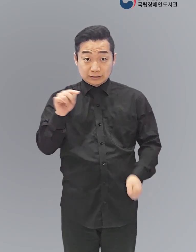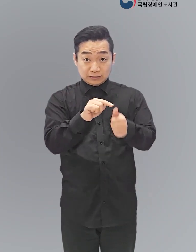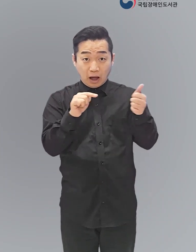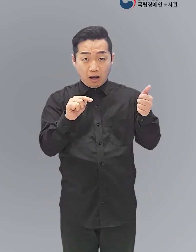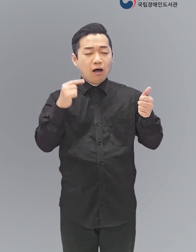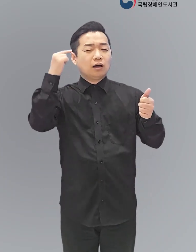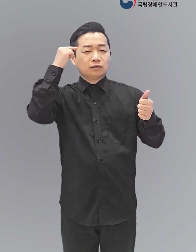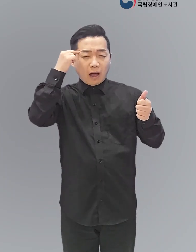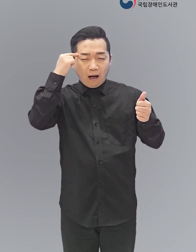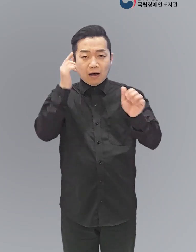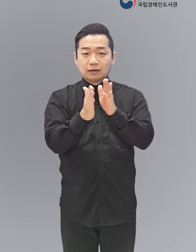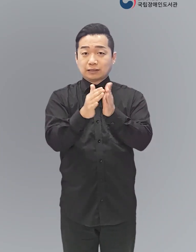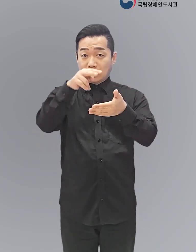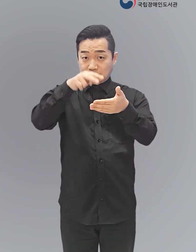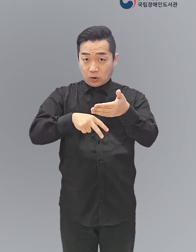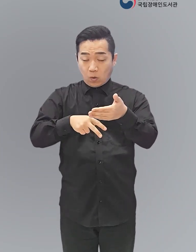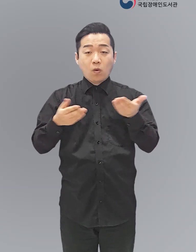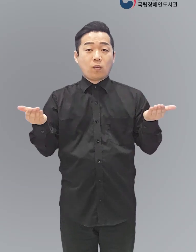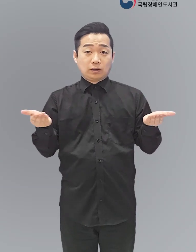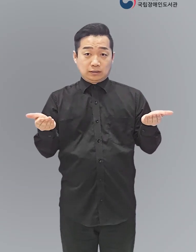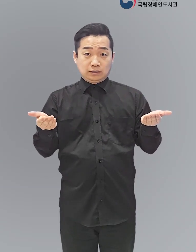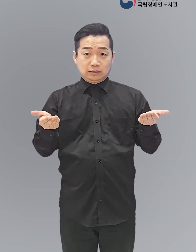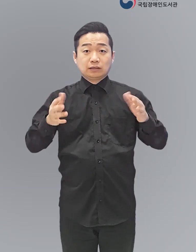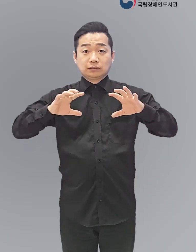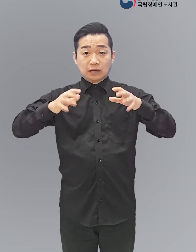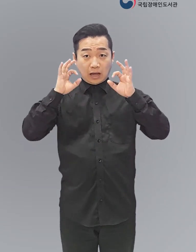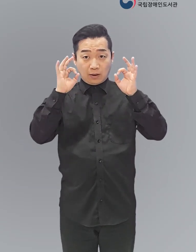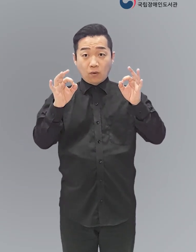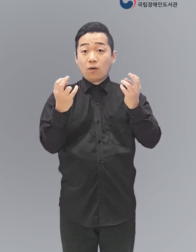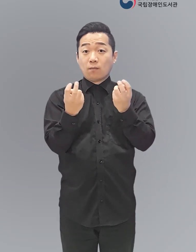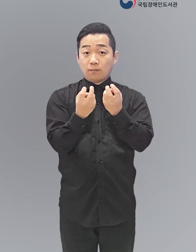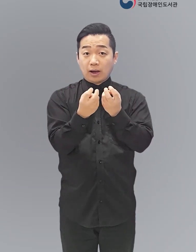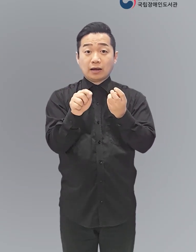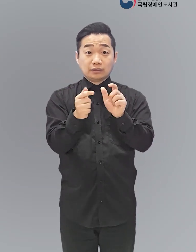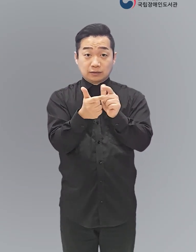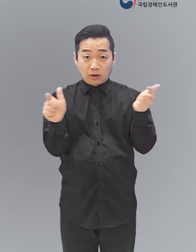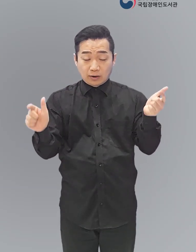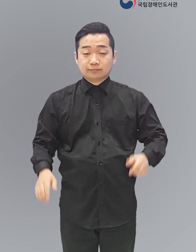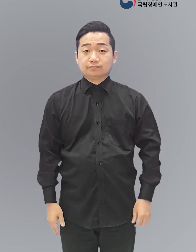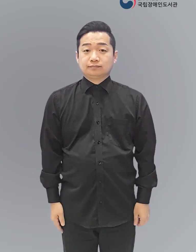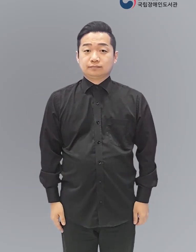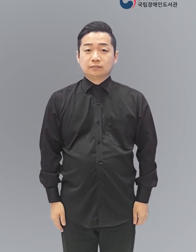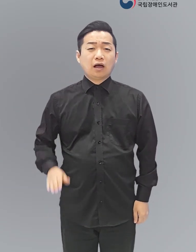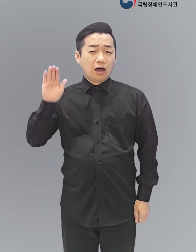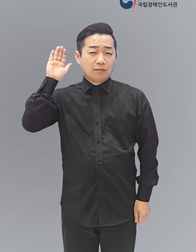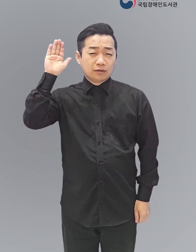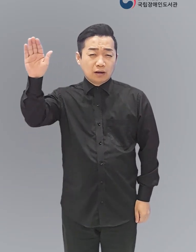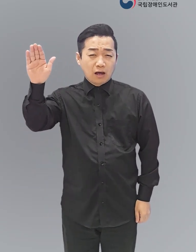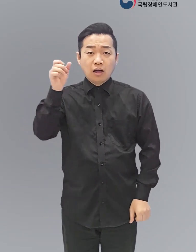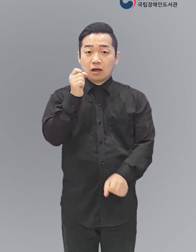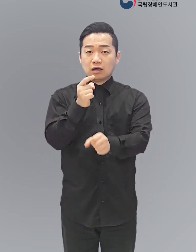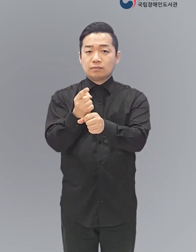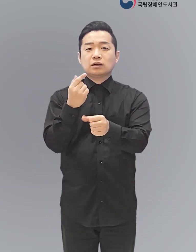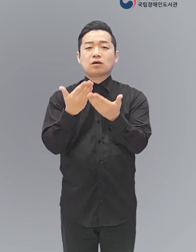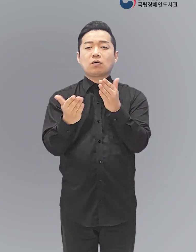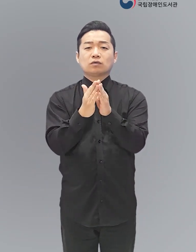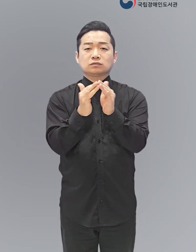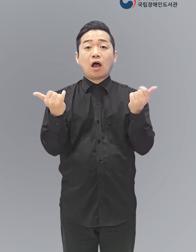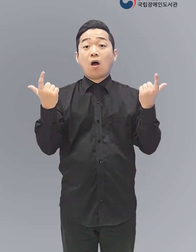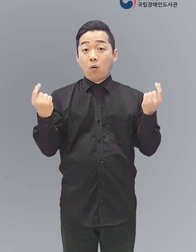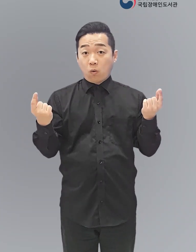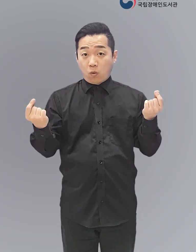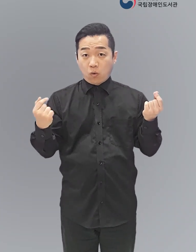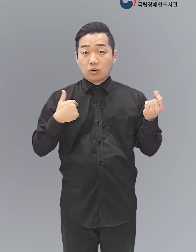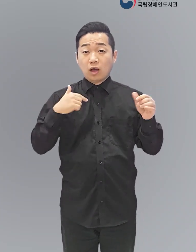오드리 탕은 사고, 독서, 업무, 세상을 바라보는 방식 등 마치 미래에서